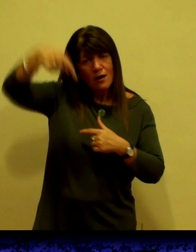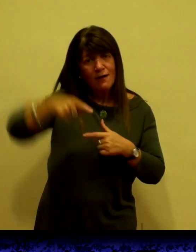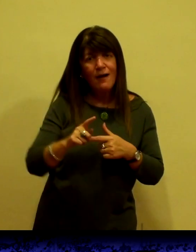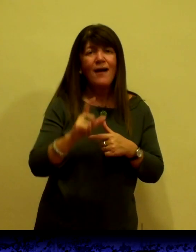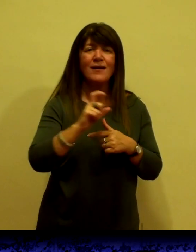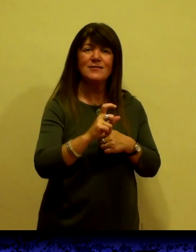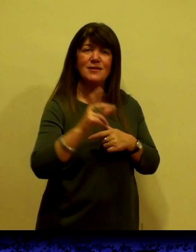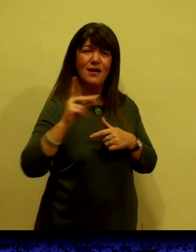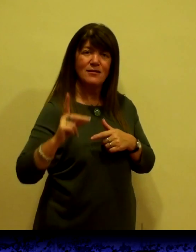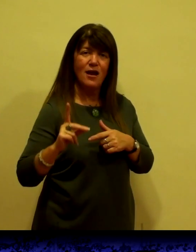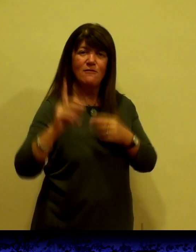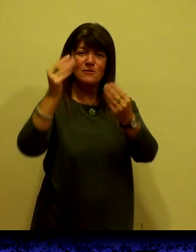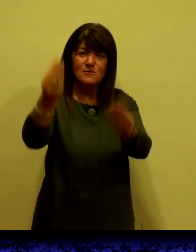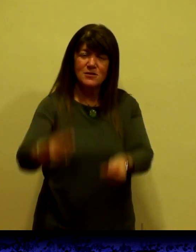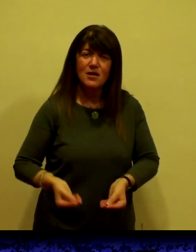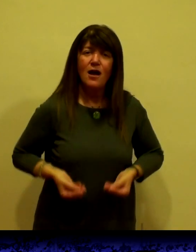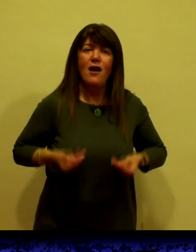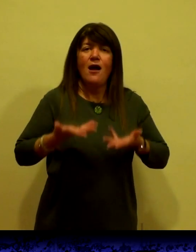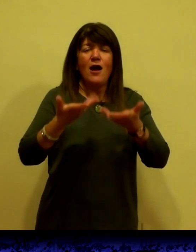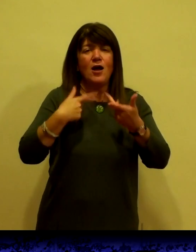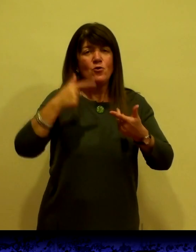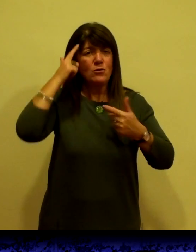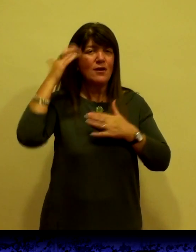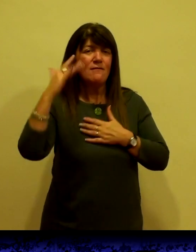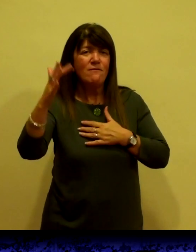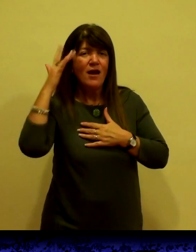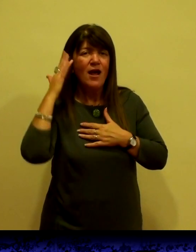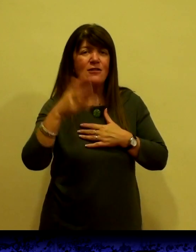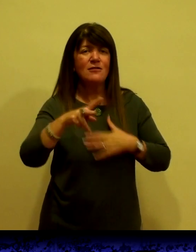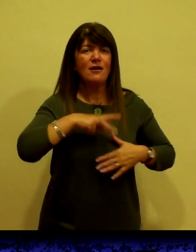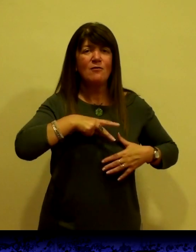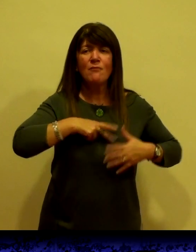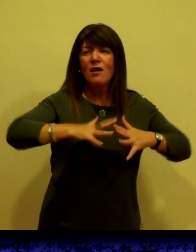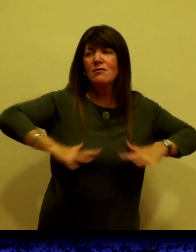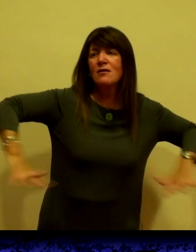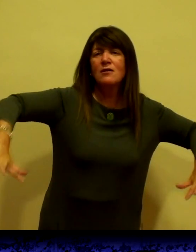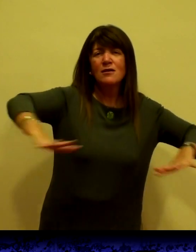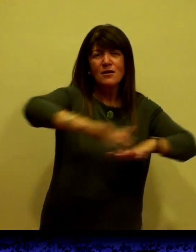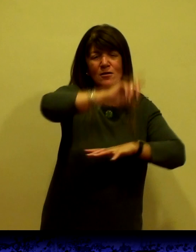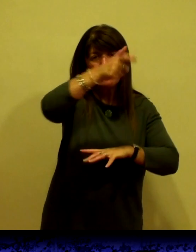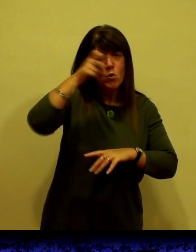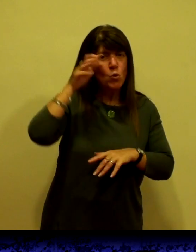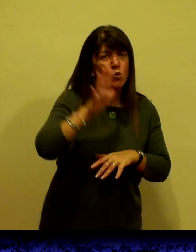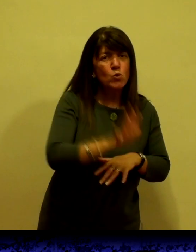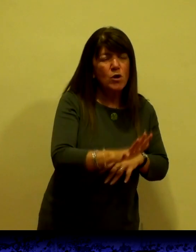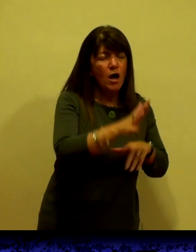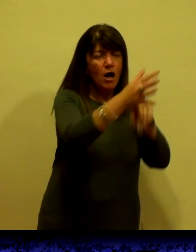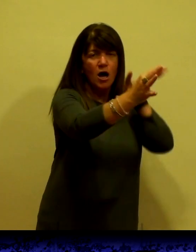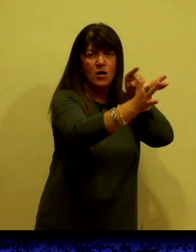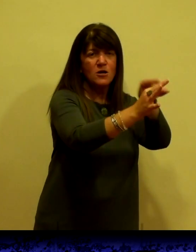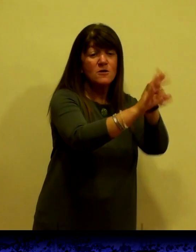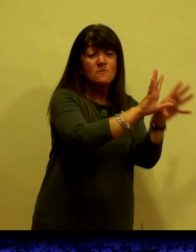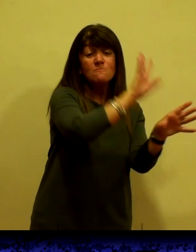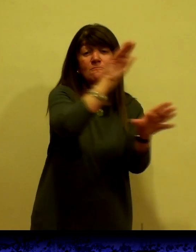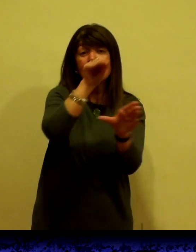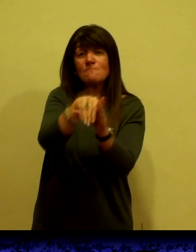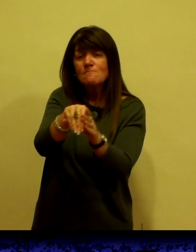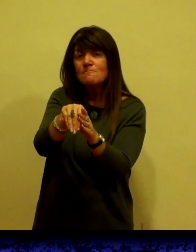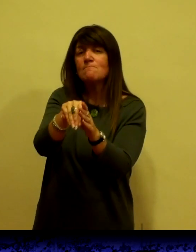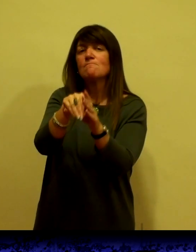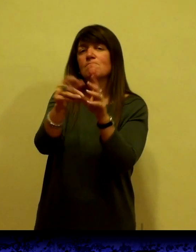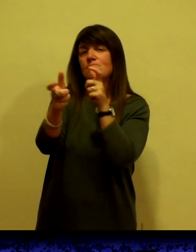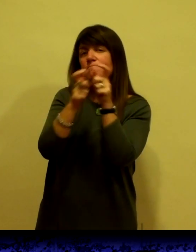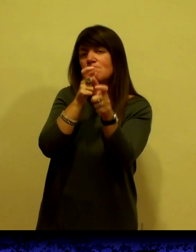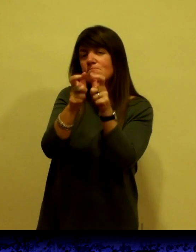proprio sull'importanza dei patrimoni culturali in un'ottica di arte partecipativa, relazionale. Quindi ci saranno delle